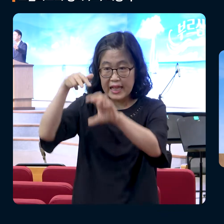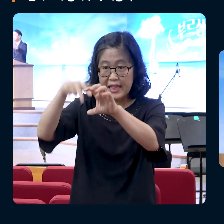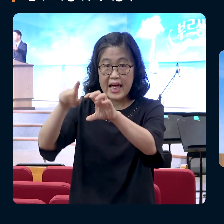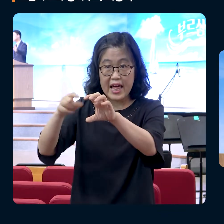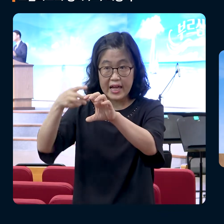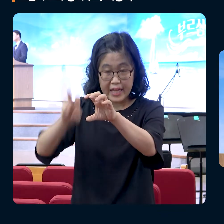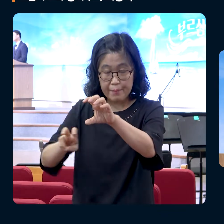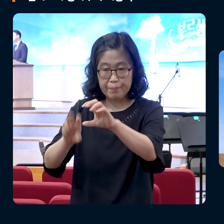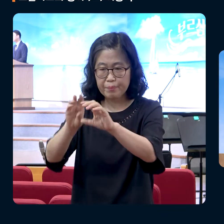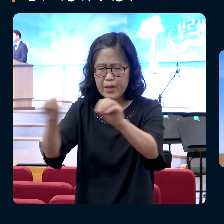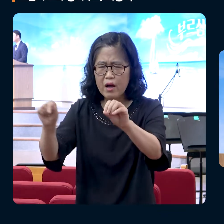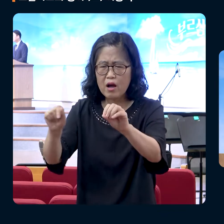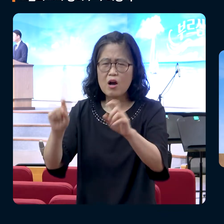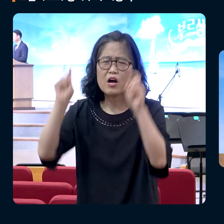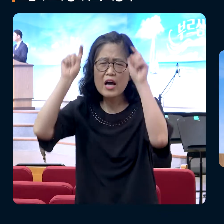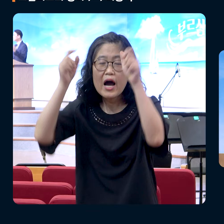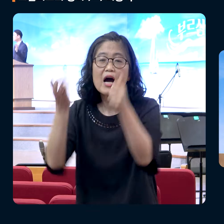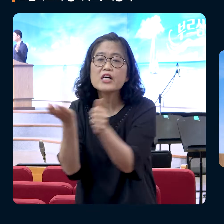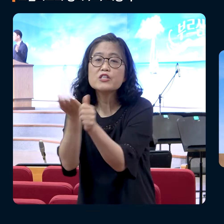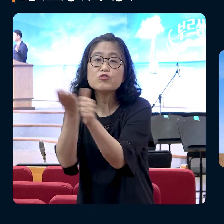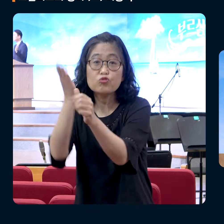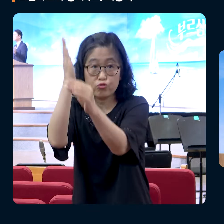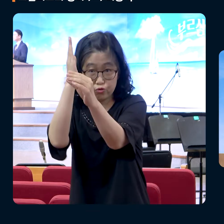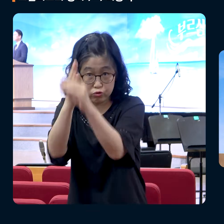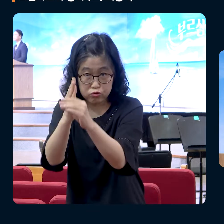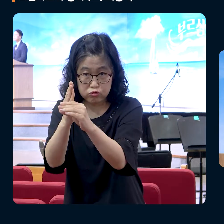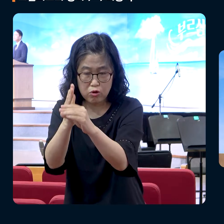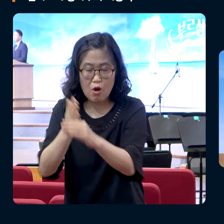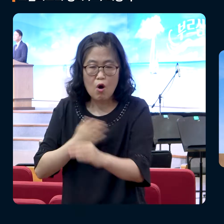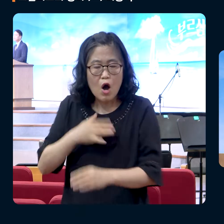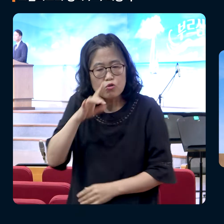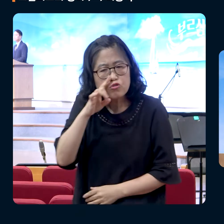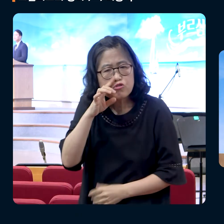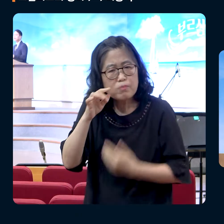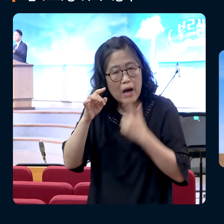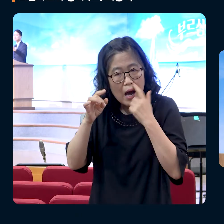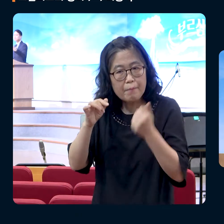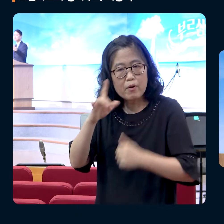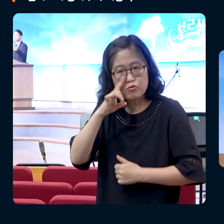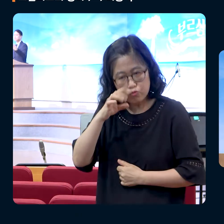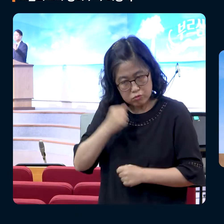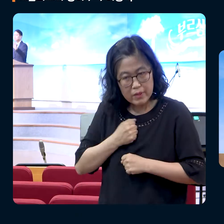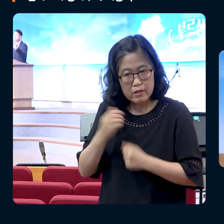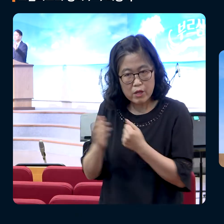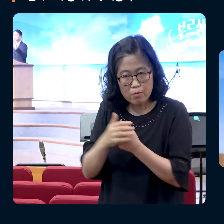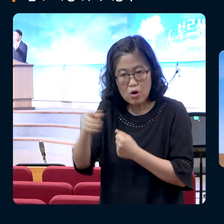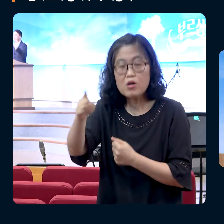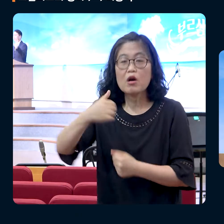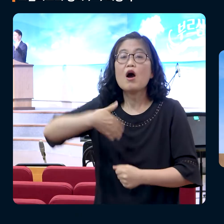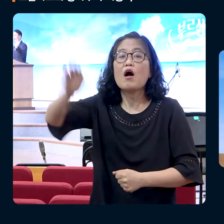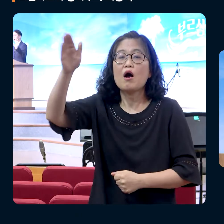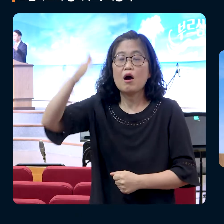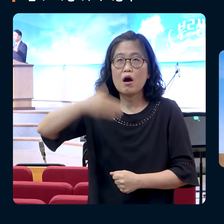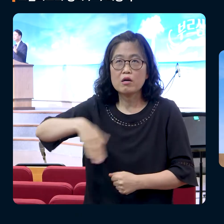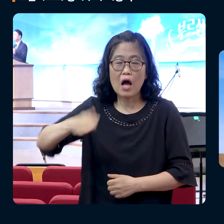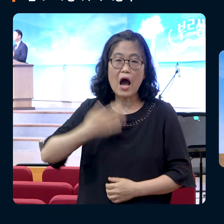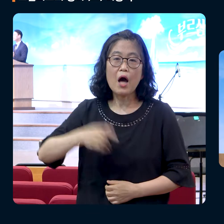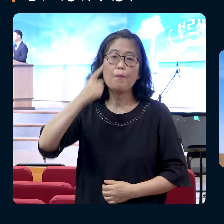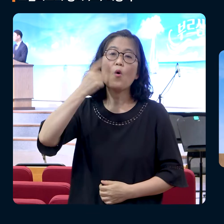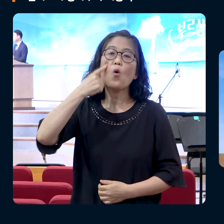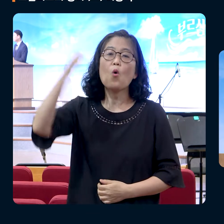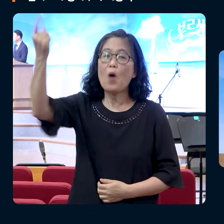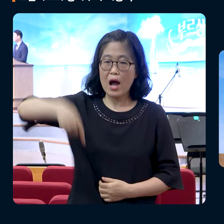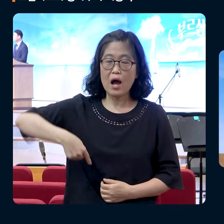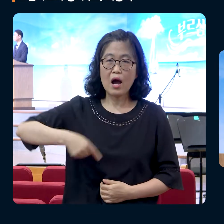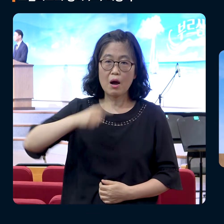양을 몰고 가서 양을 치고 있는데 내가 그들의 소식이 궁금하니까 요셉 네가 가서 그들의 소식을 좀 알아가지고 와서